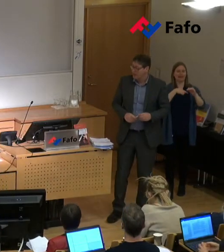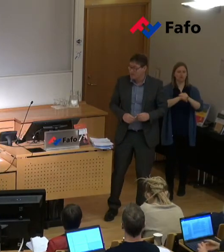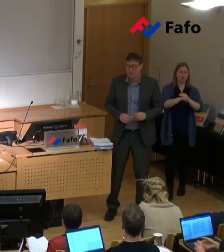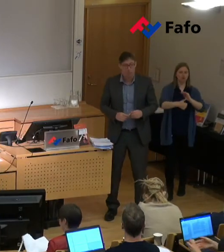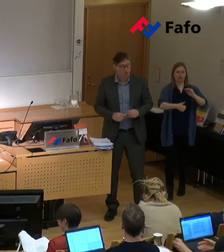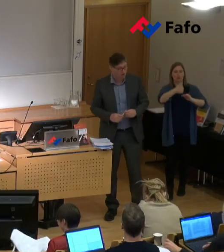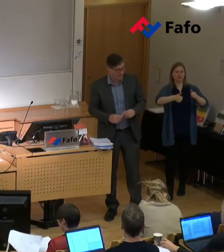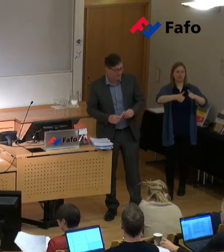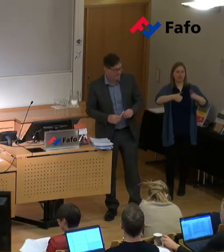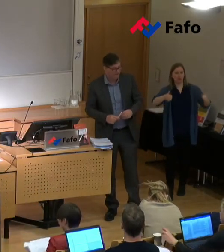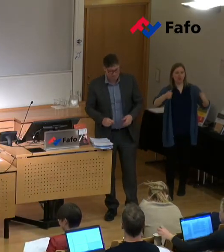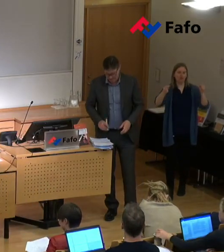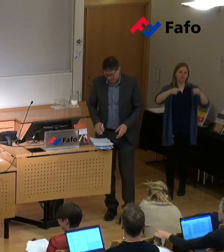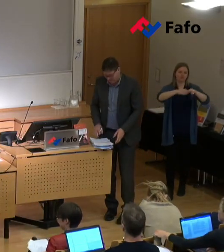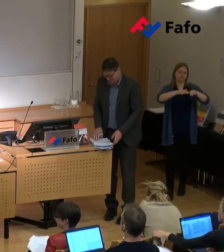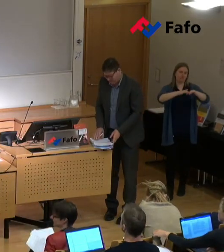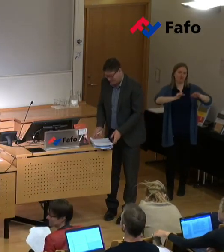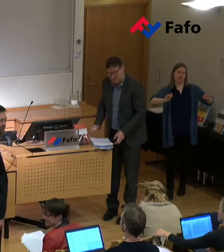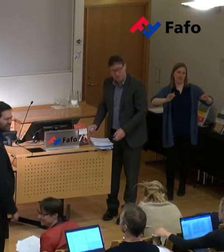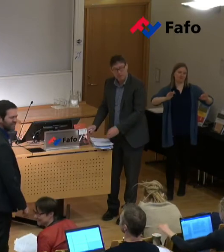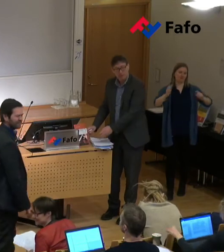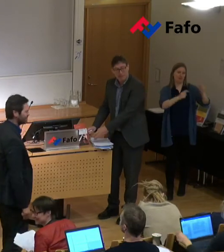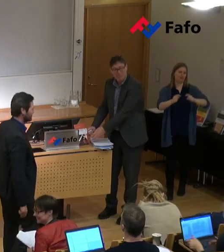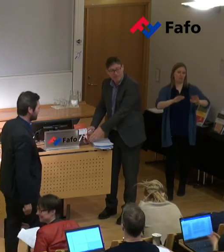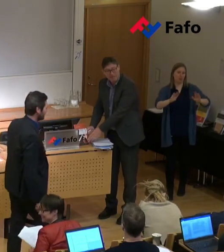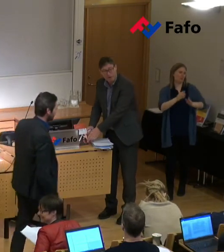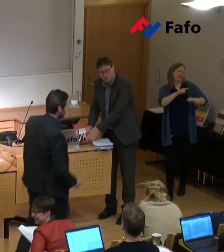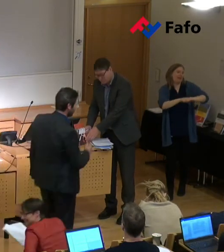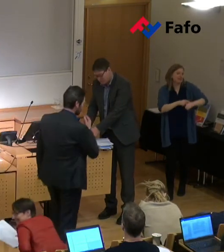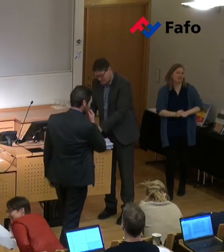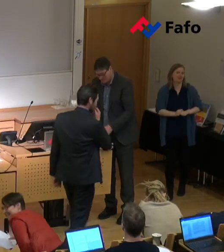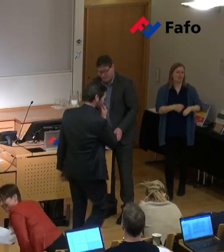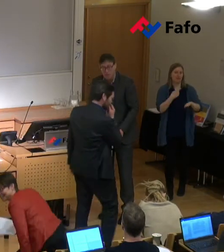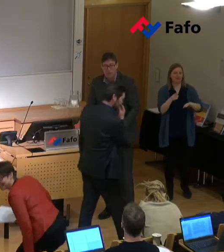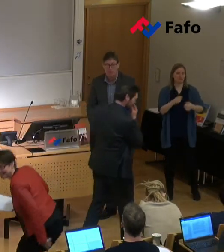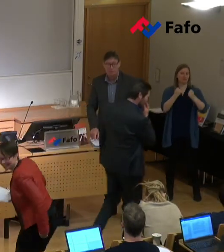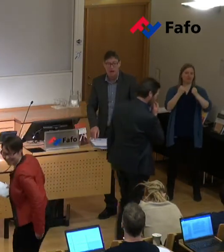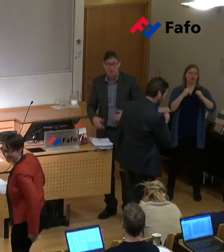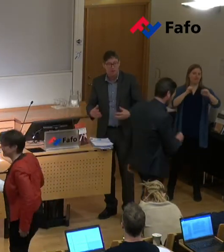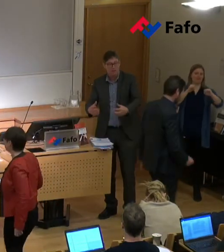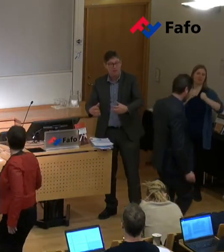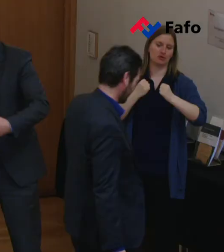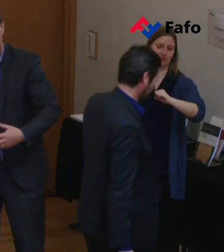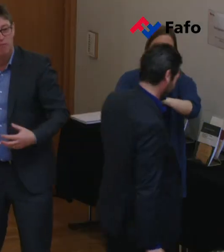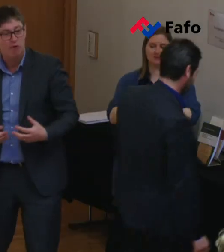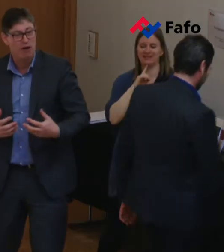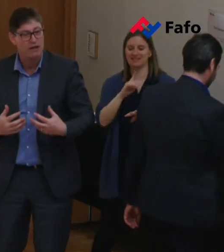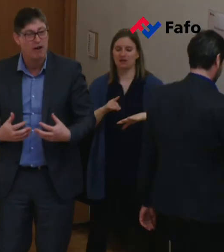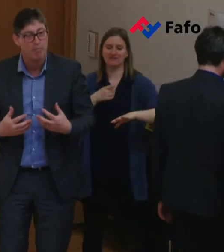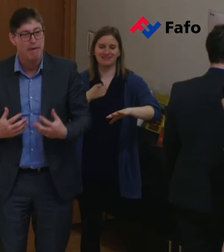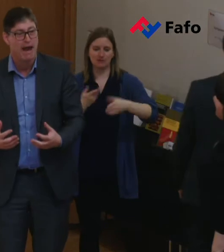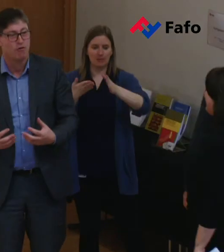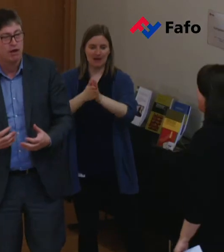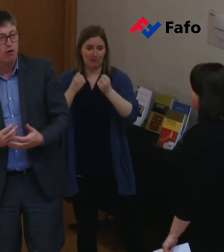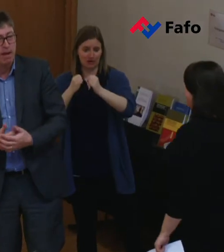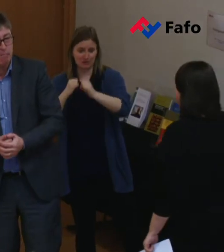stor paneldebatt på kort tid. Men de som driver sånn event og arrangementer, de sier jo ofte at de som på et arrangement, de skal føle at de har